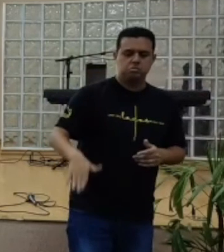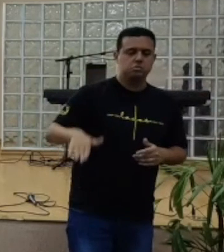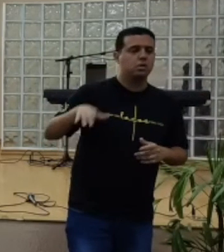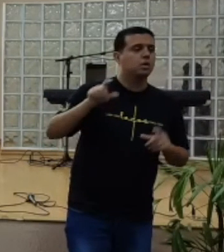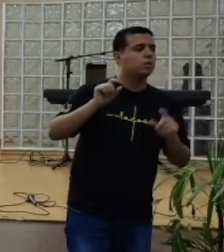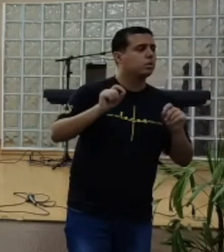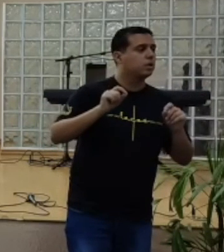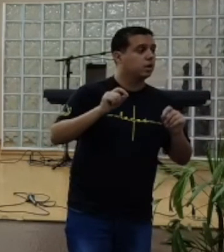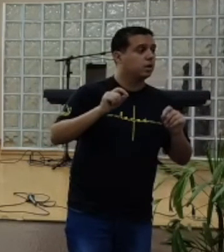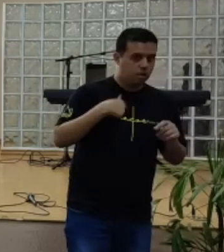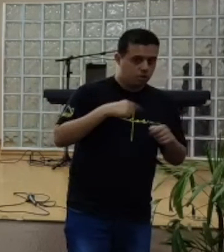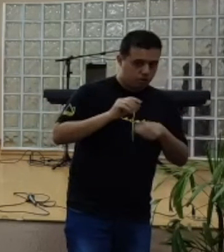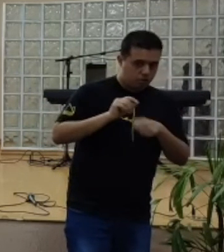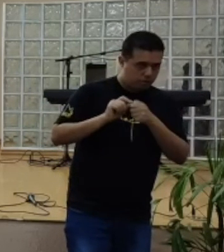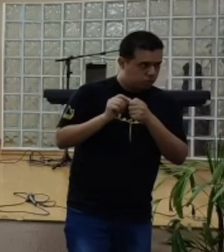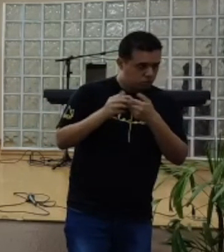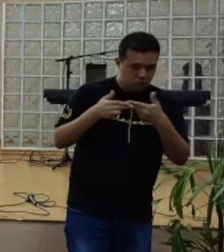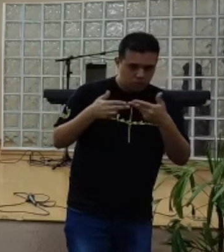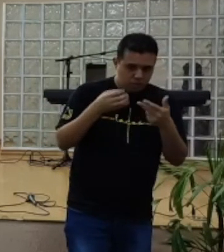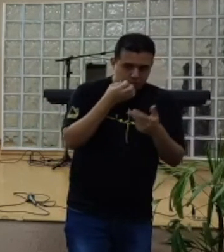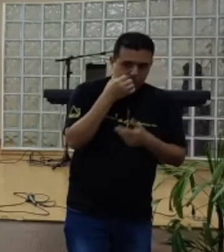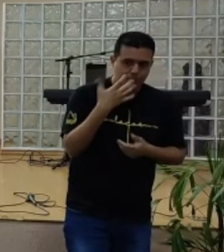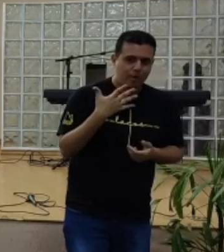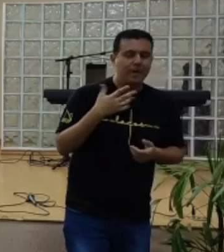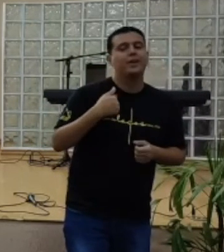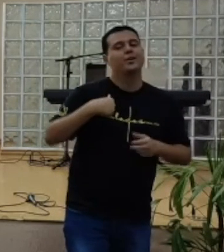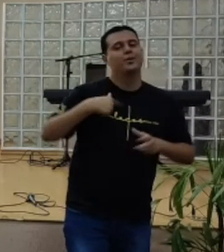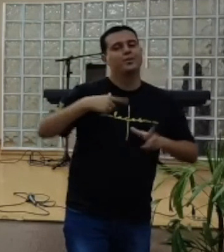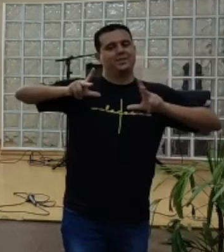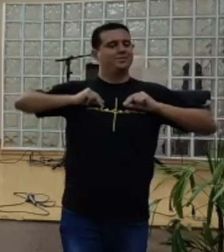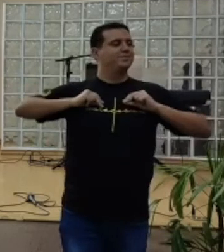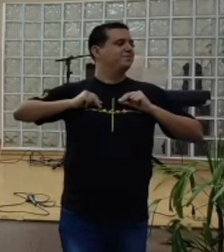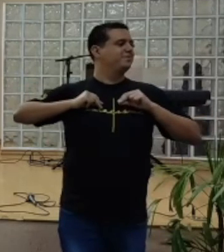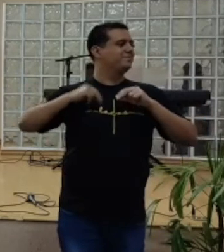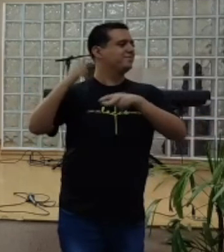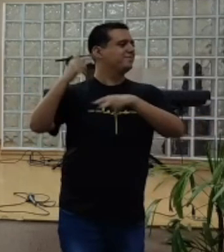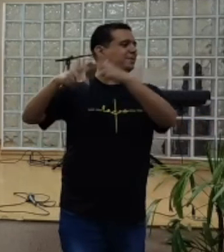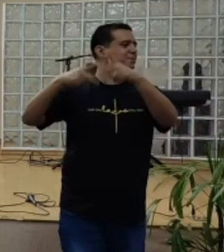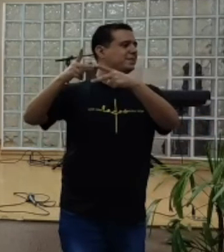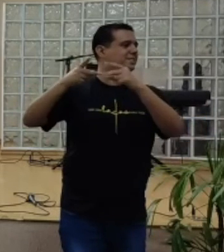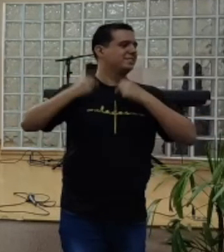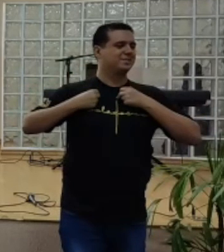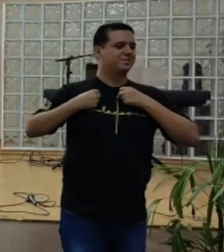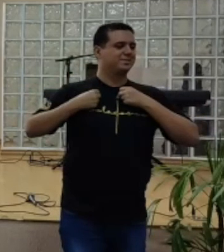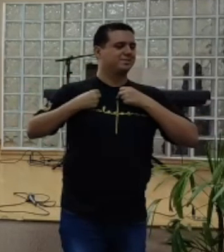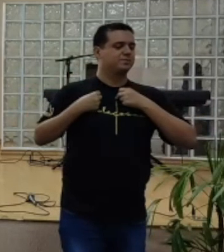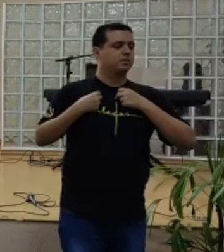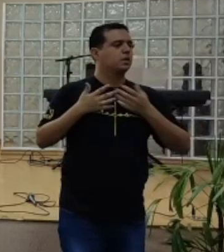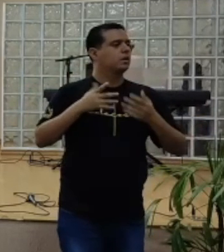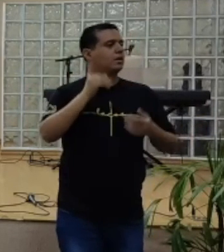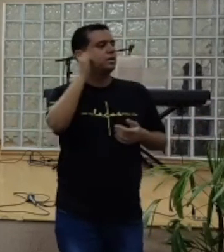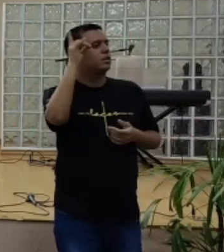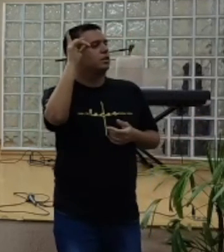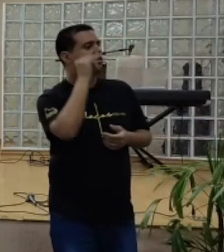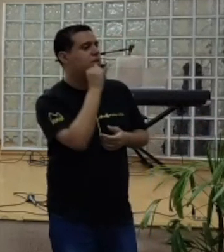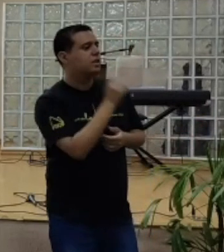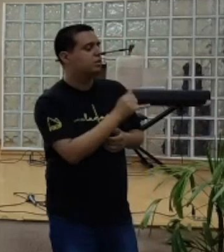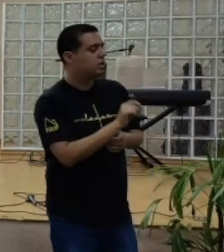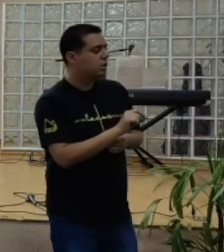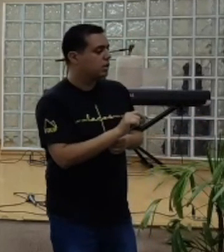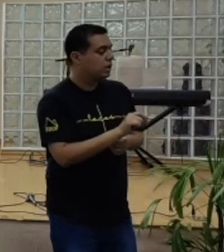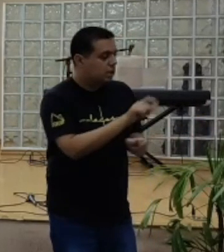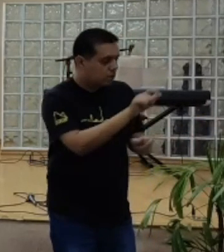boa, eu mereço a recompensa. E Deus diz: com aqueles que eu